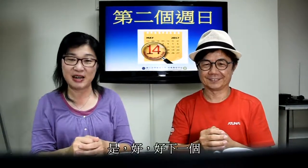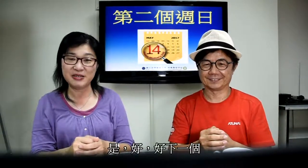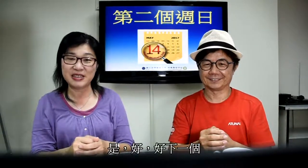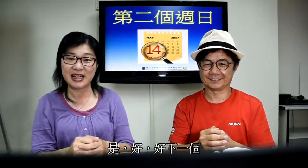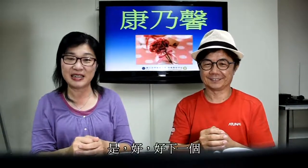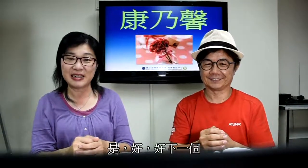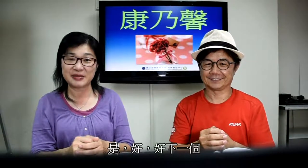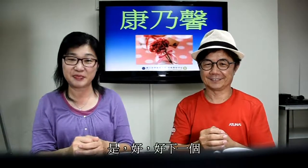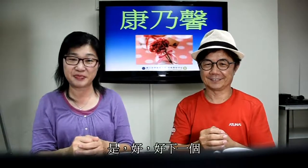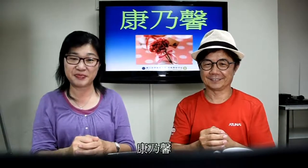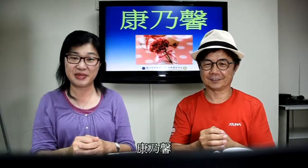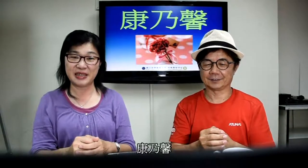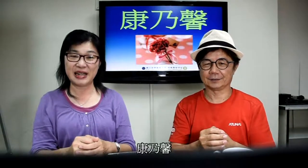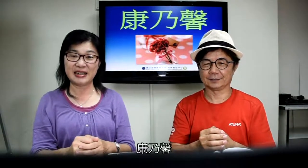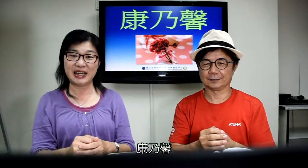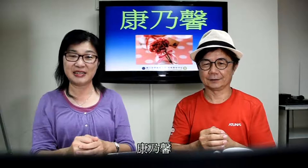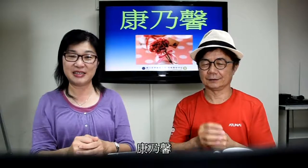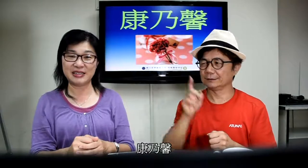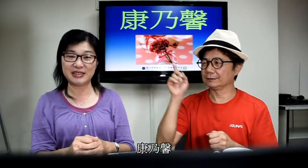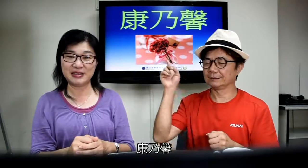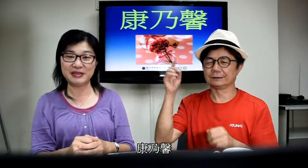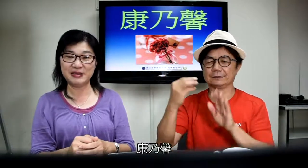下一个康乃馨。